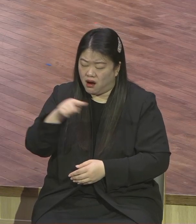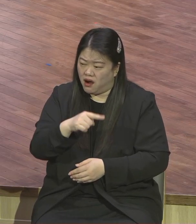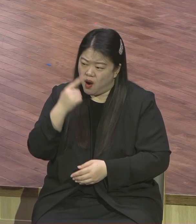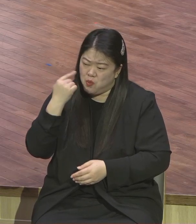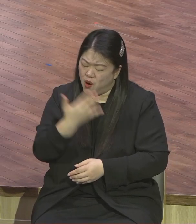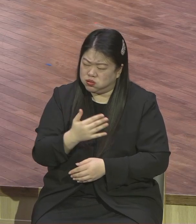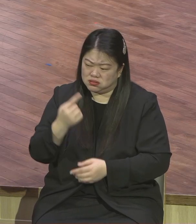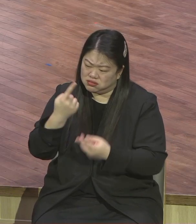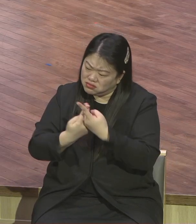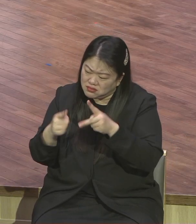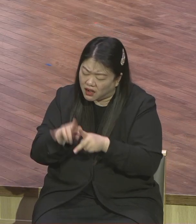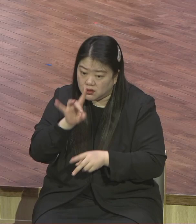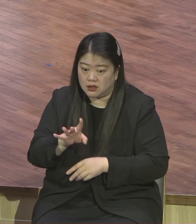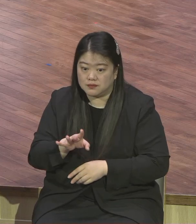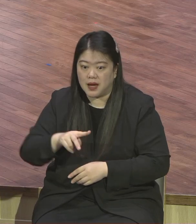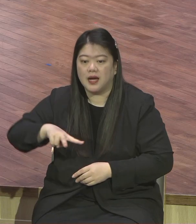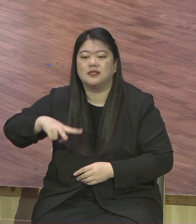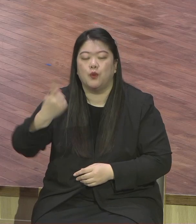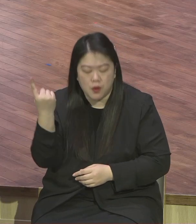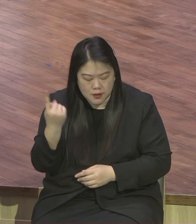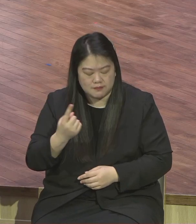이겨라.